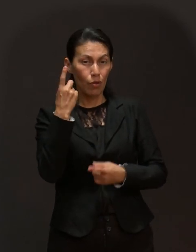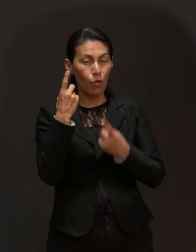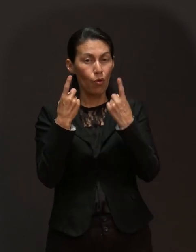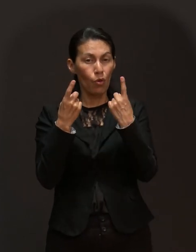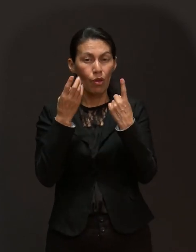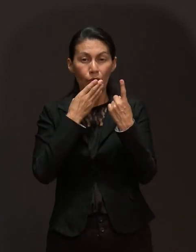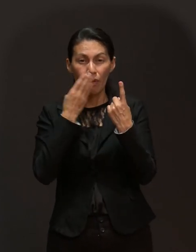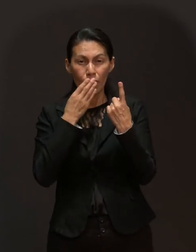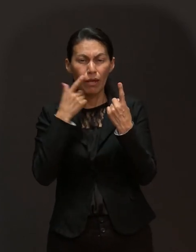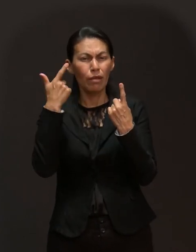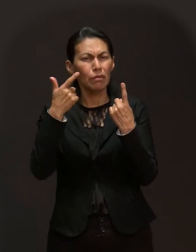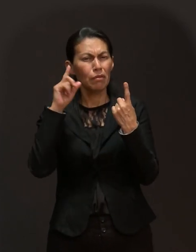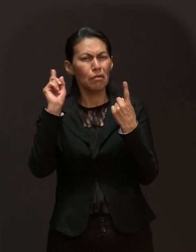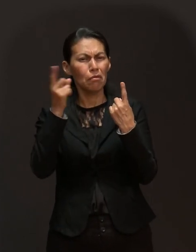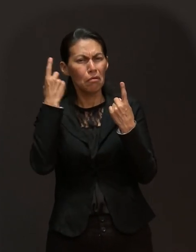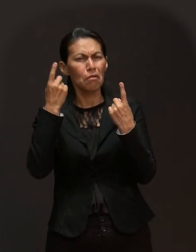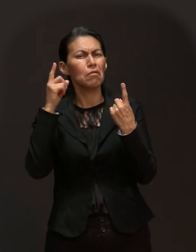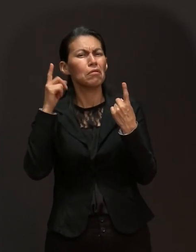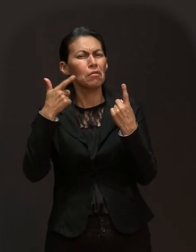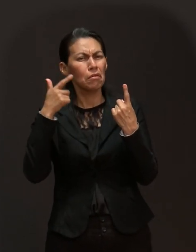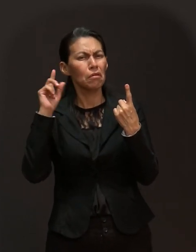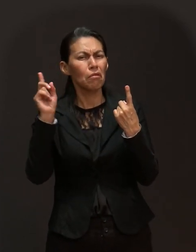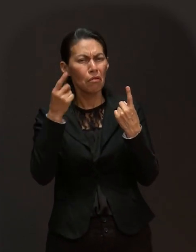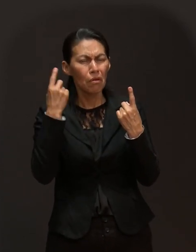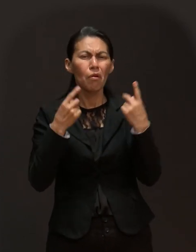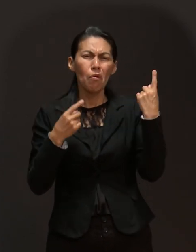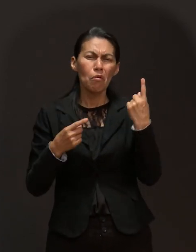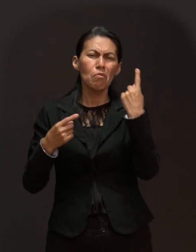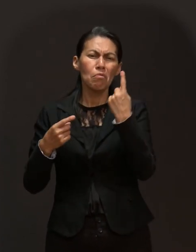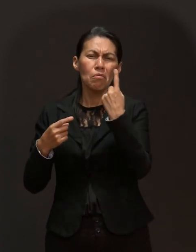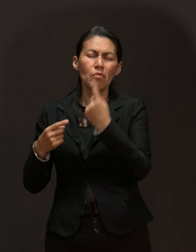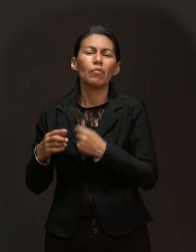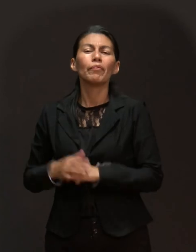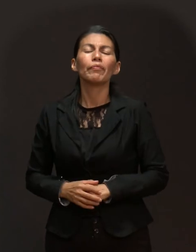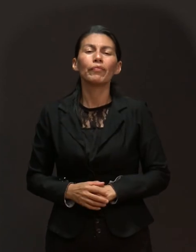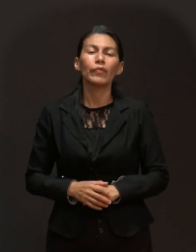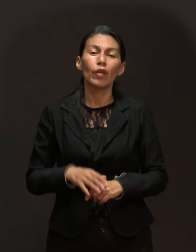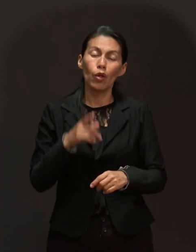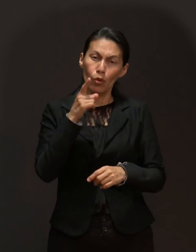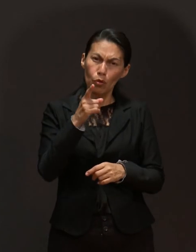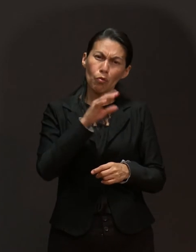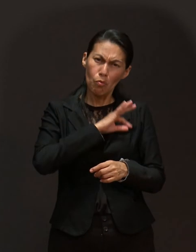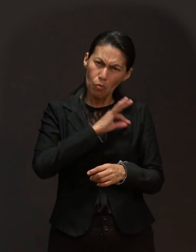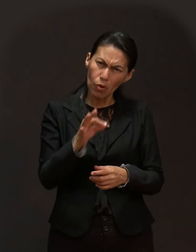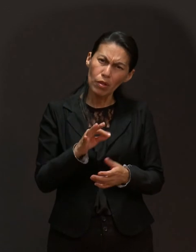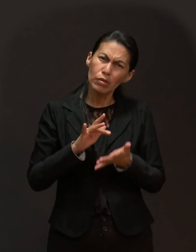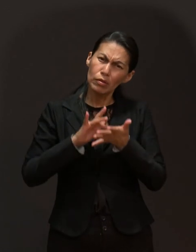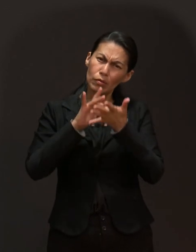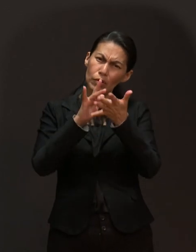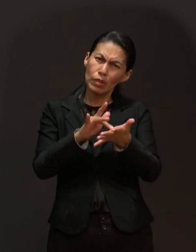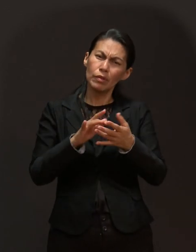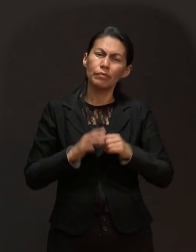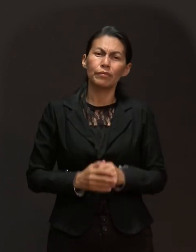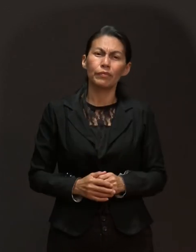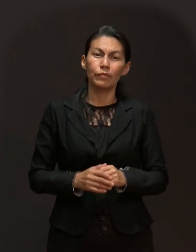que vale Y tú puedes colaborar A través de enviar tus donativos